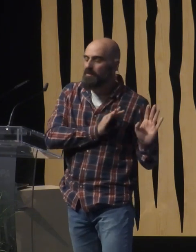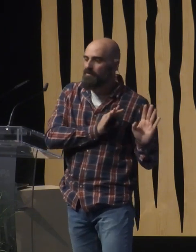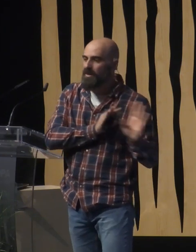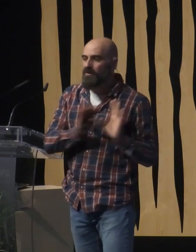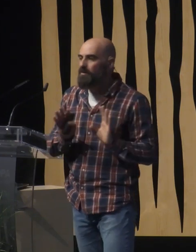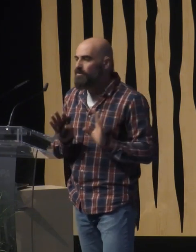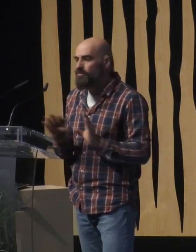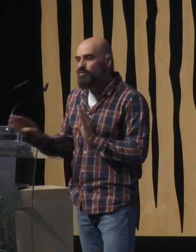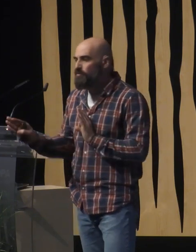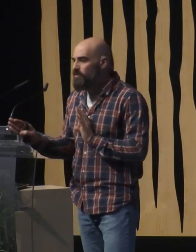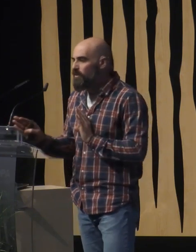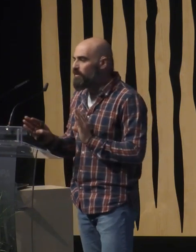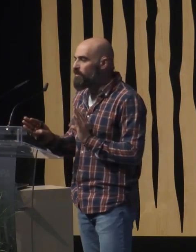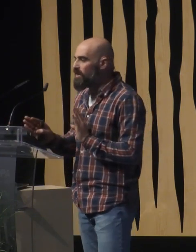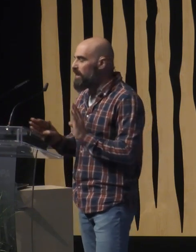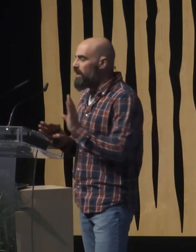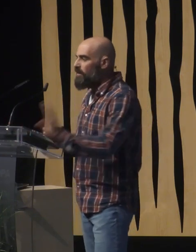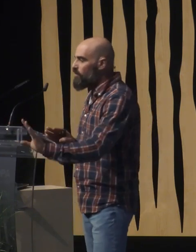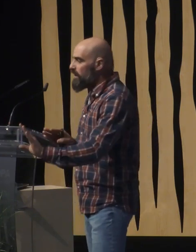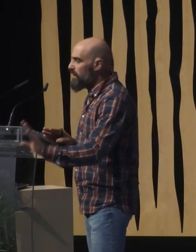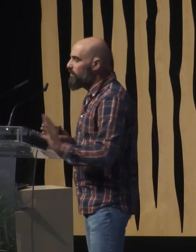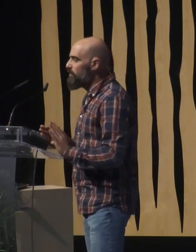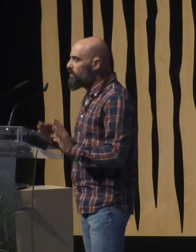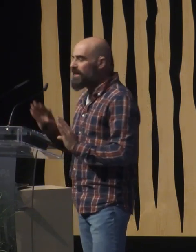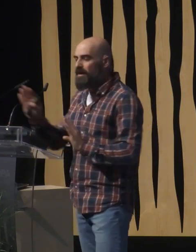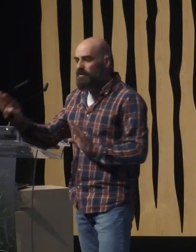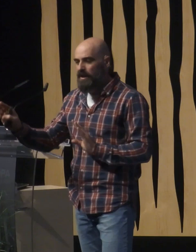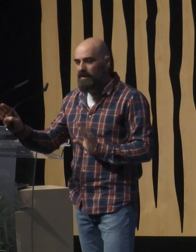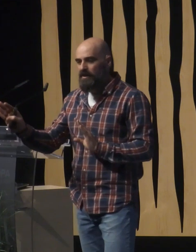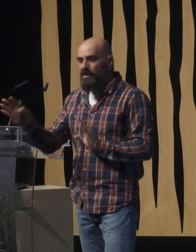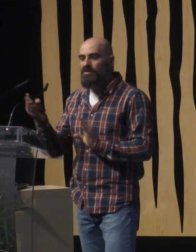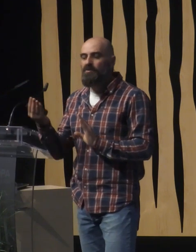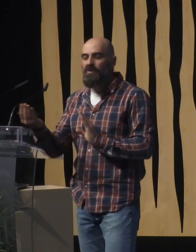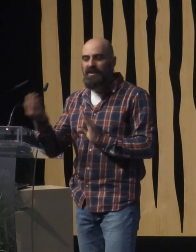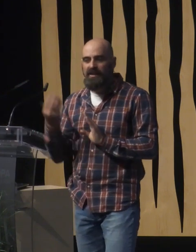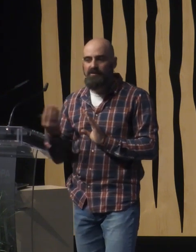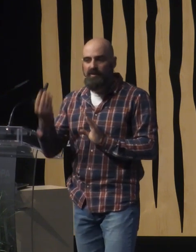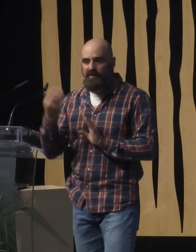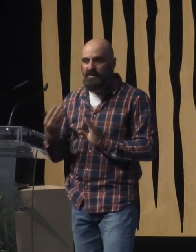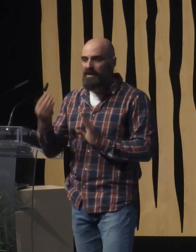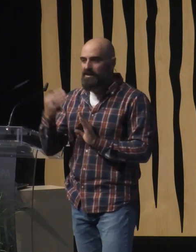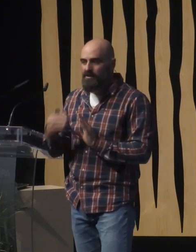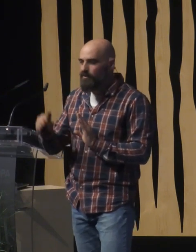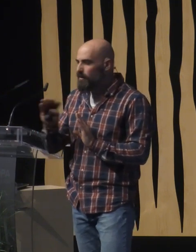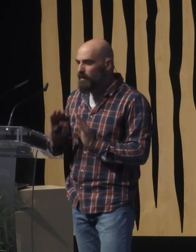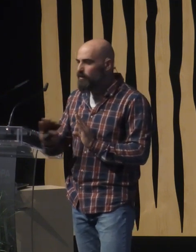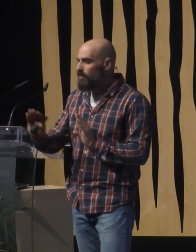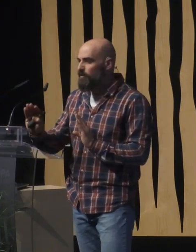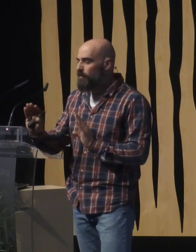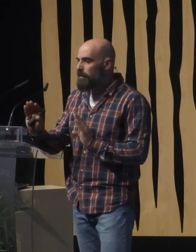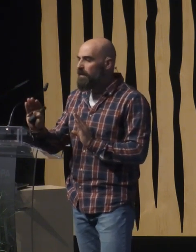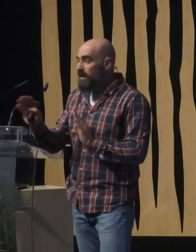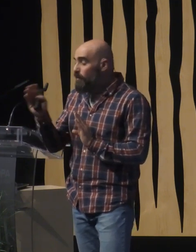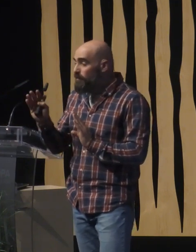queme profesional, que lo que vemos es un suspenso, que lo que vemos es que no ha hecho la cama, que lo que vemos es que ha llegado tarde. No estamos viendo que detrás nuestro adolescente quizás esté sufriendo por algún